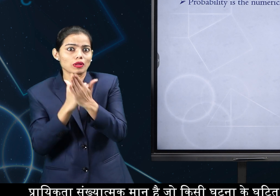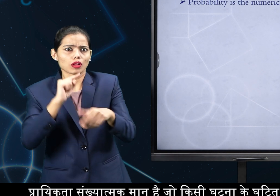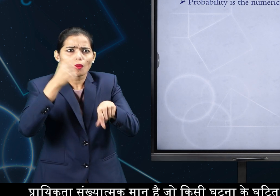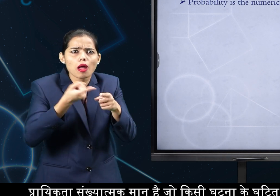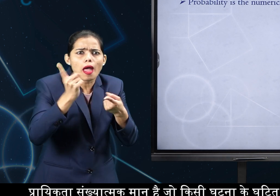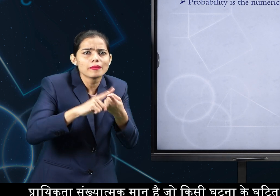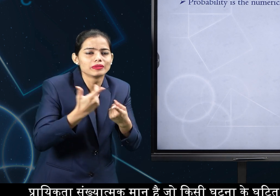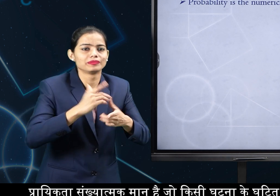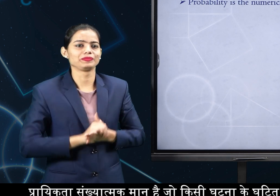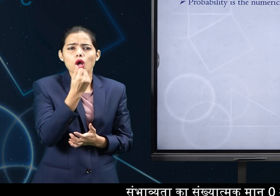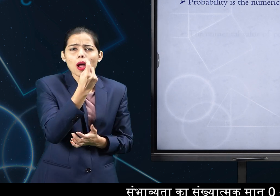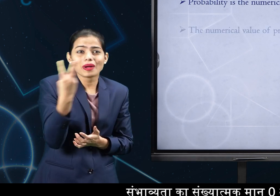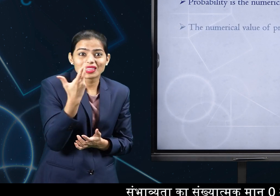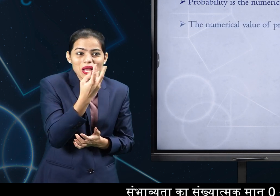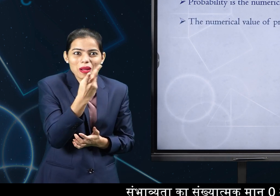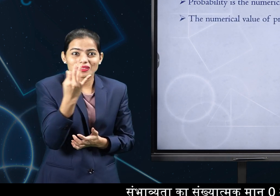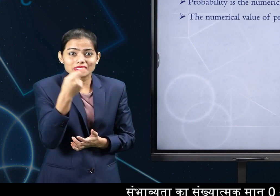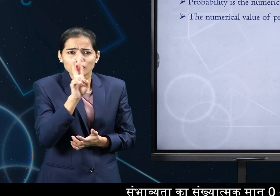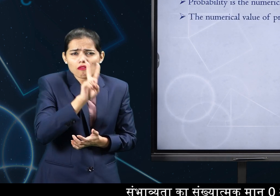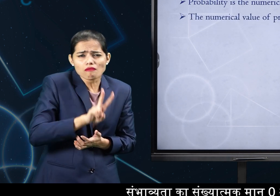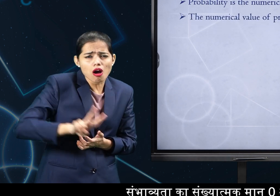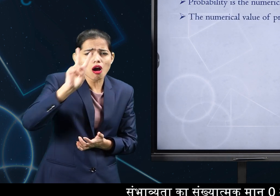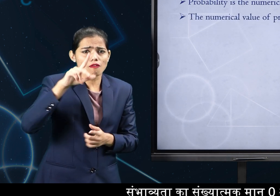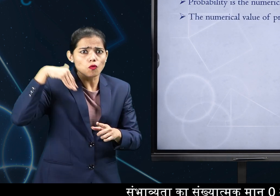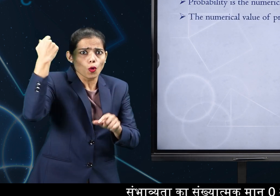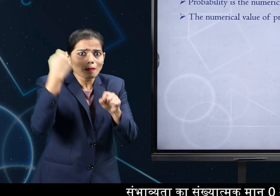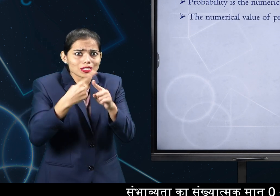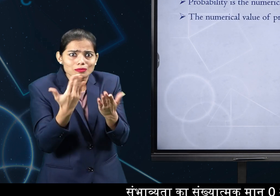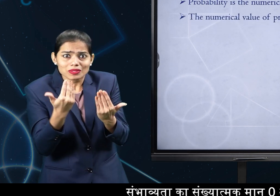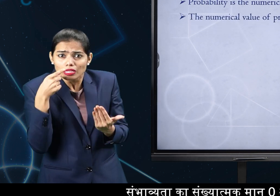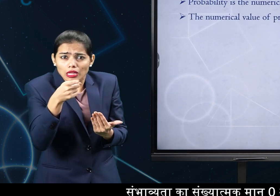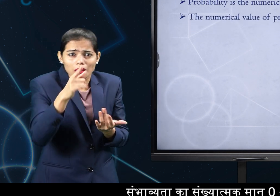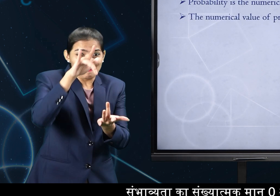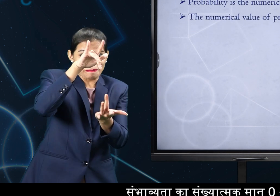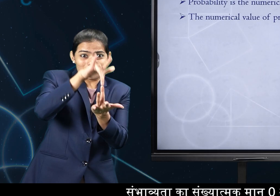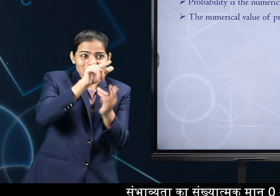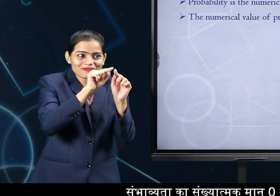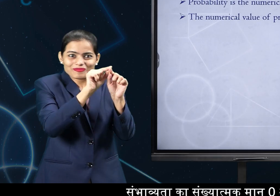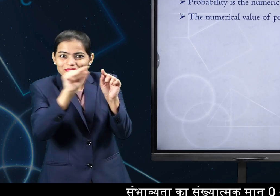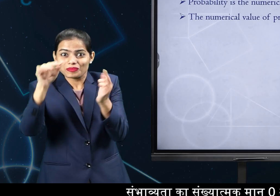करता है। संभाव्यता का संख्यात्मक मान 0 और 1 के बीच है।